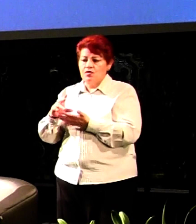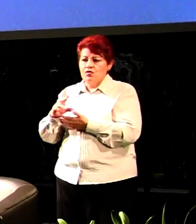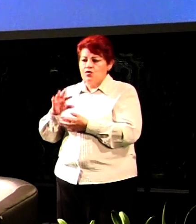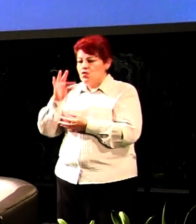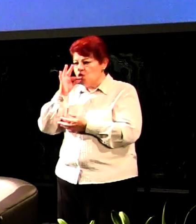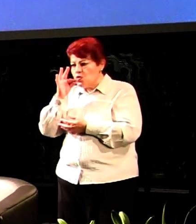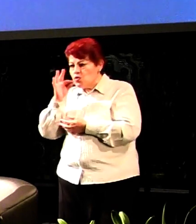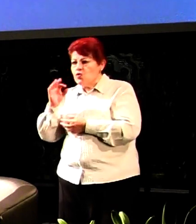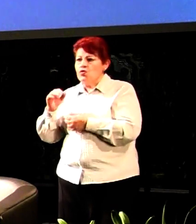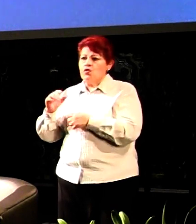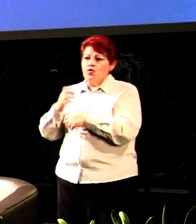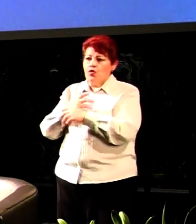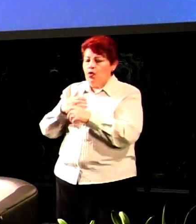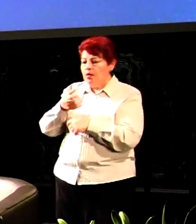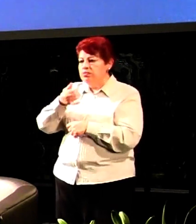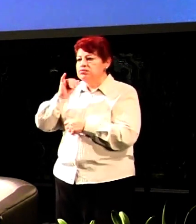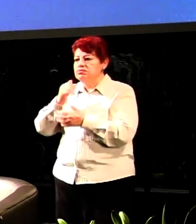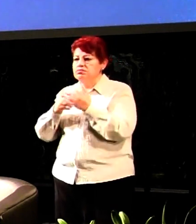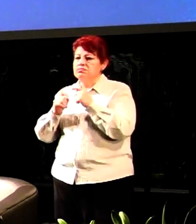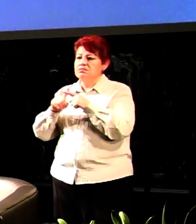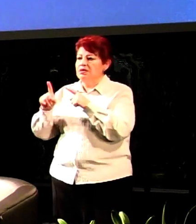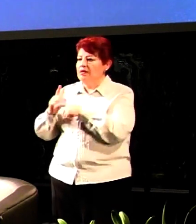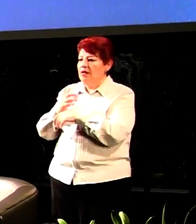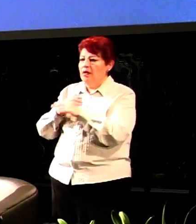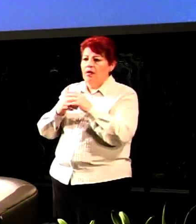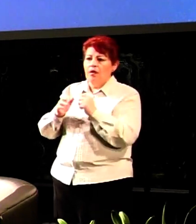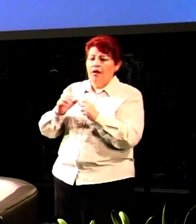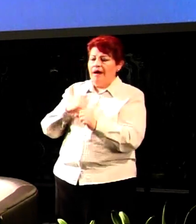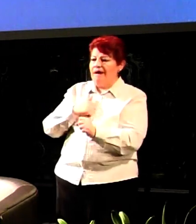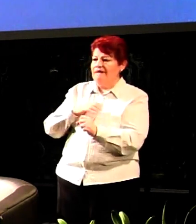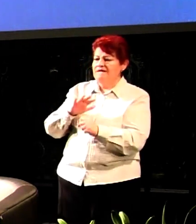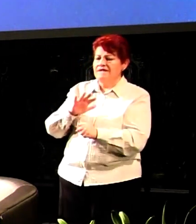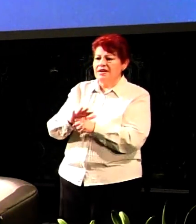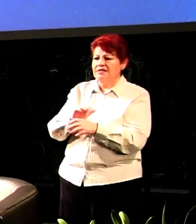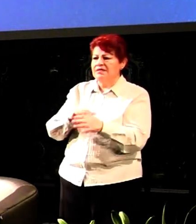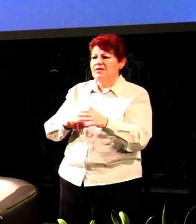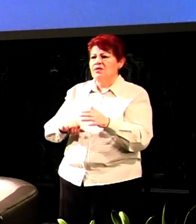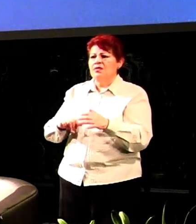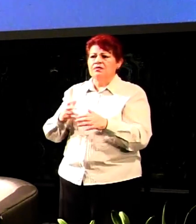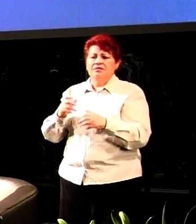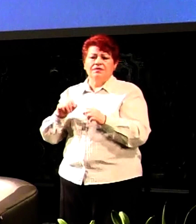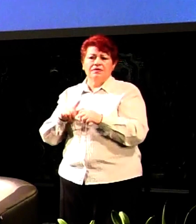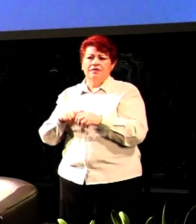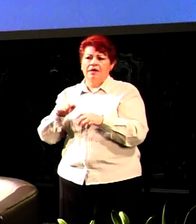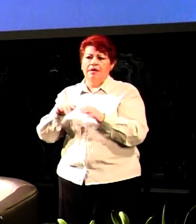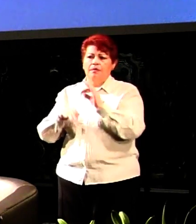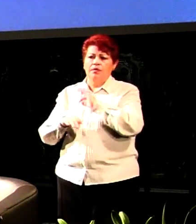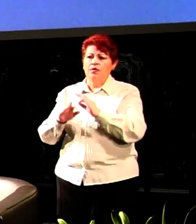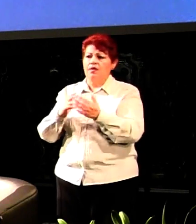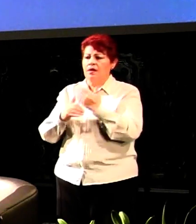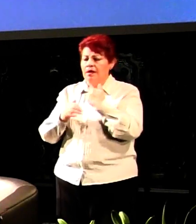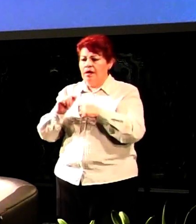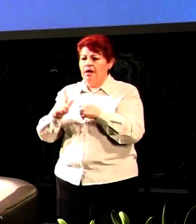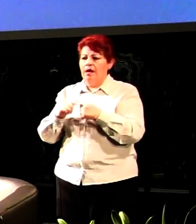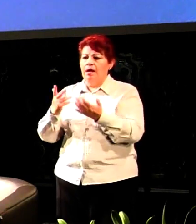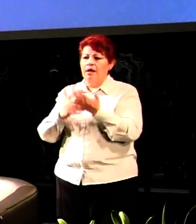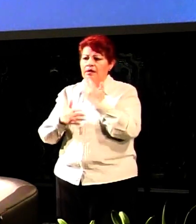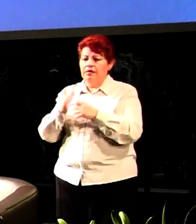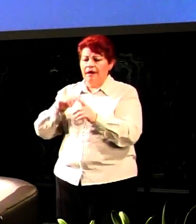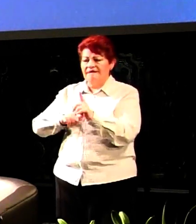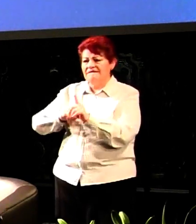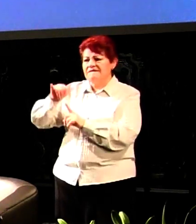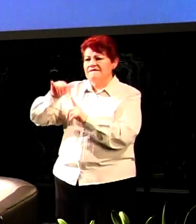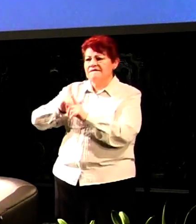diversas. Muy importante, falta de manejo ante la presión social, lo cual incluye poder generar problemas de acoso